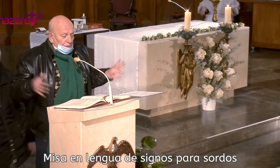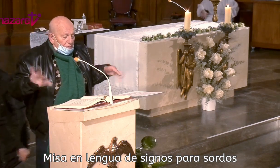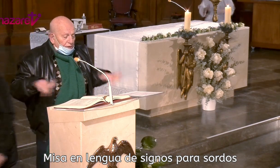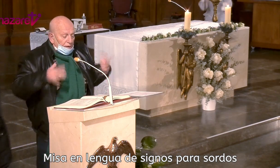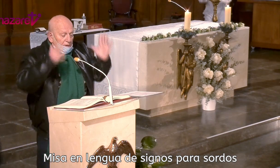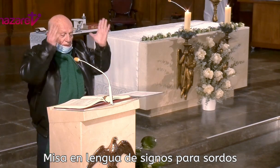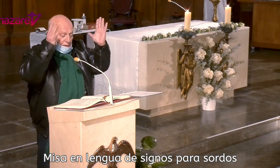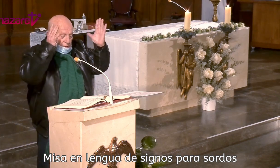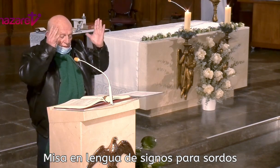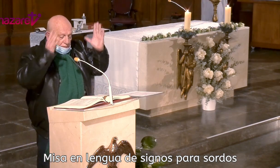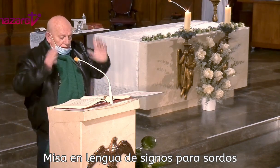Aleluya,